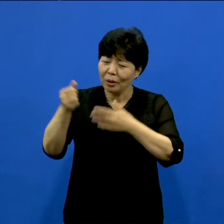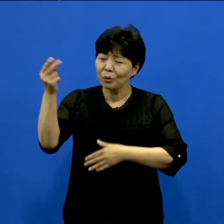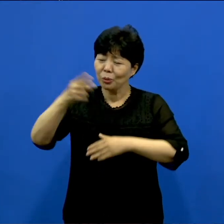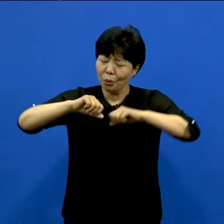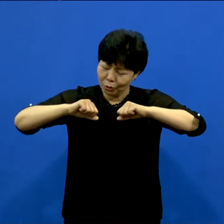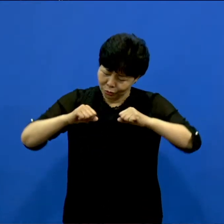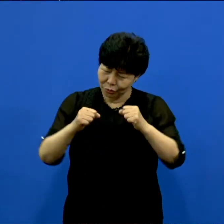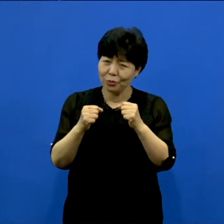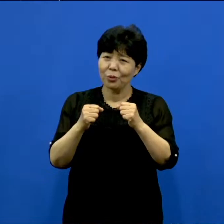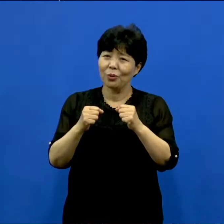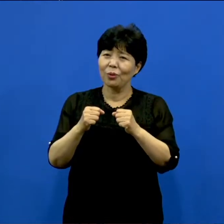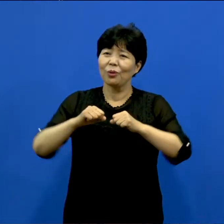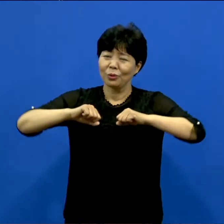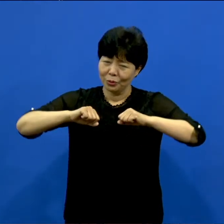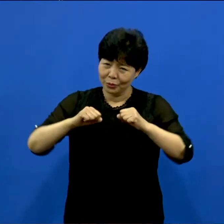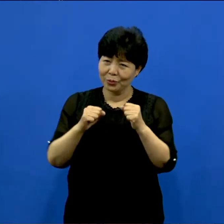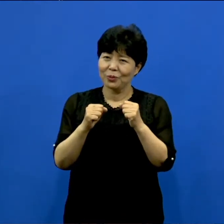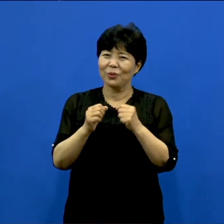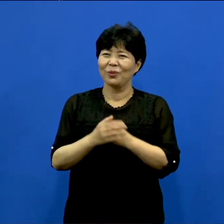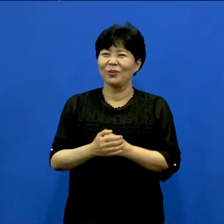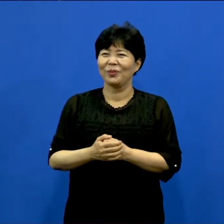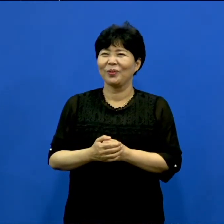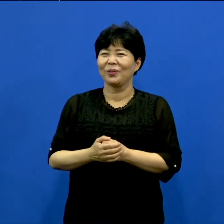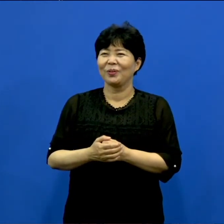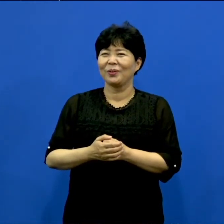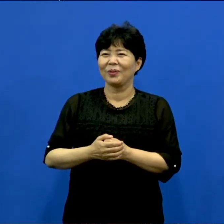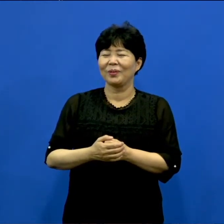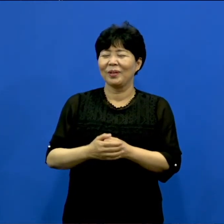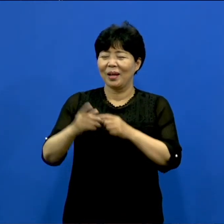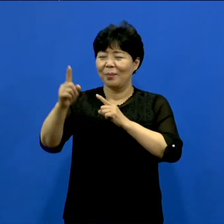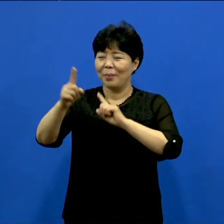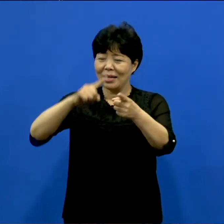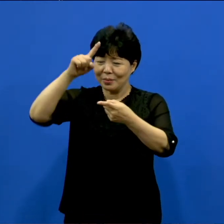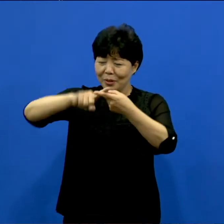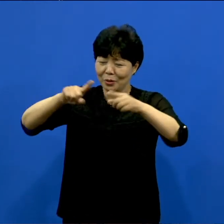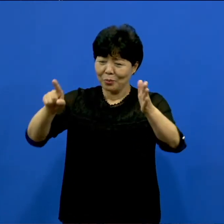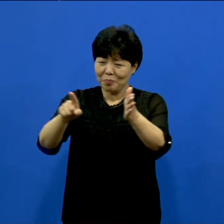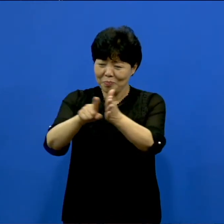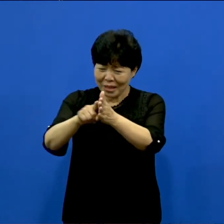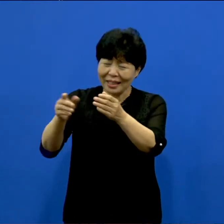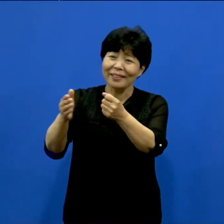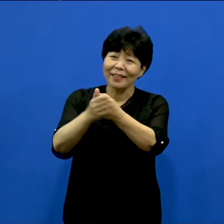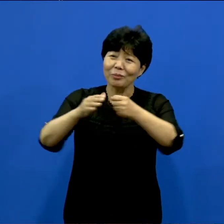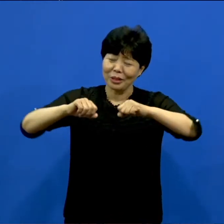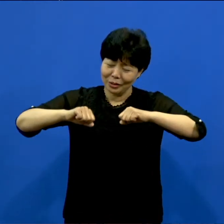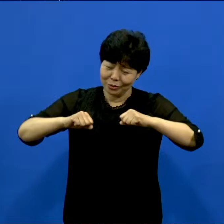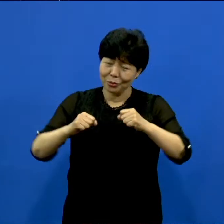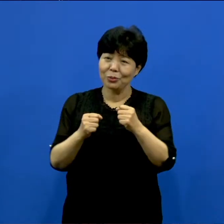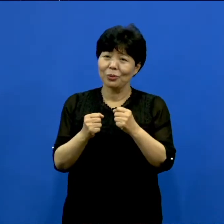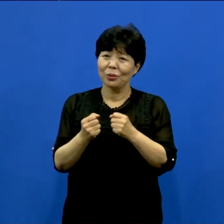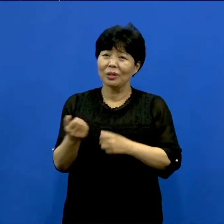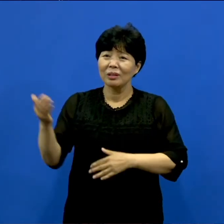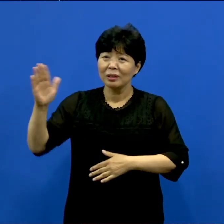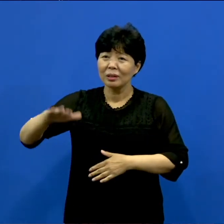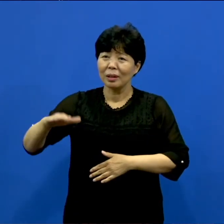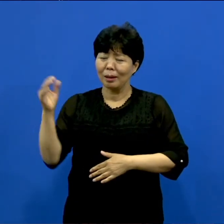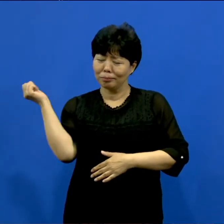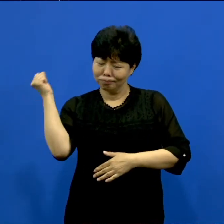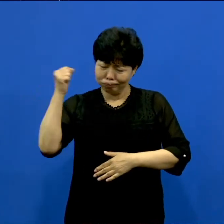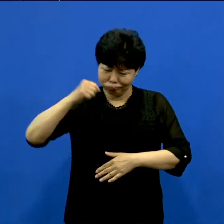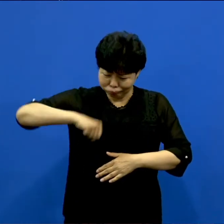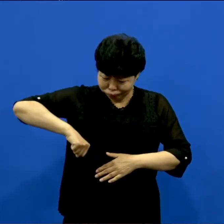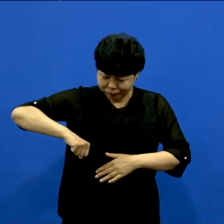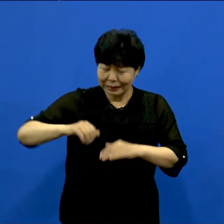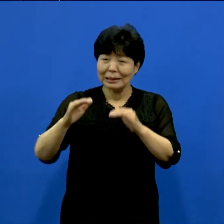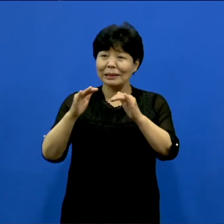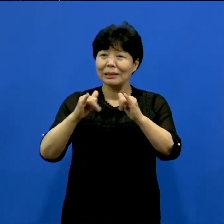하나님의 말씀이 그대로 현실이 되는 걸 믿으니까 저를 가는 거예요. 근데 안 한 사람은 계속 못하게 되는 거예요. 여러분